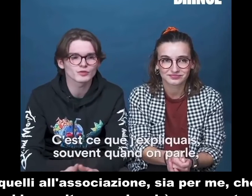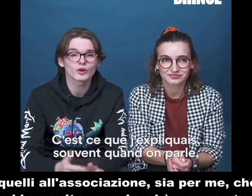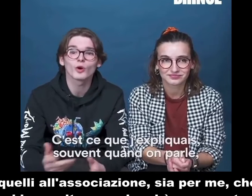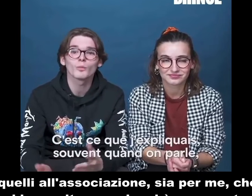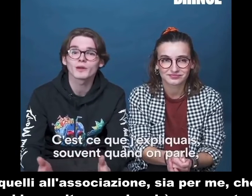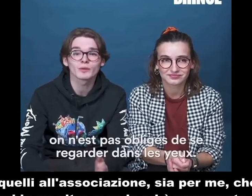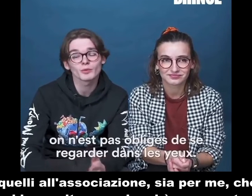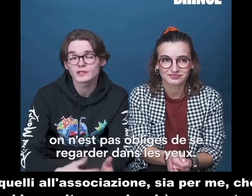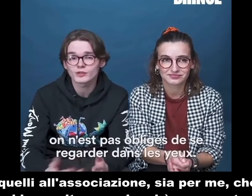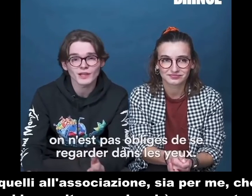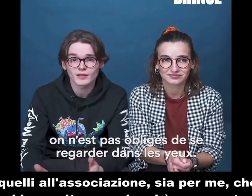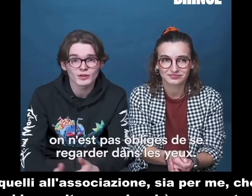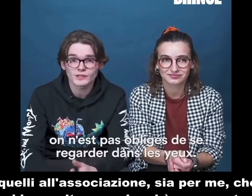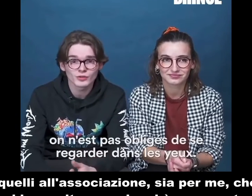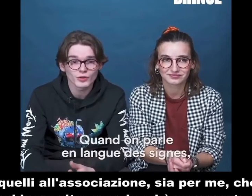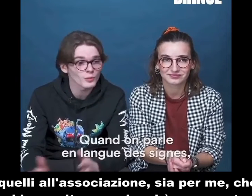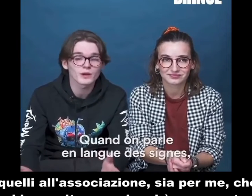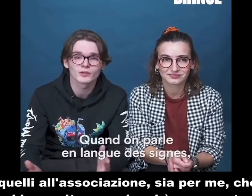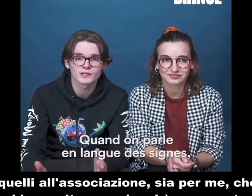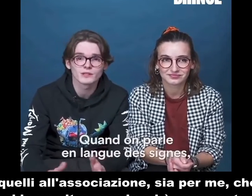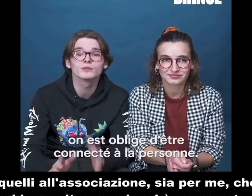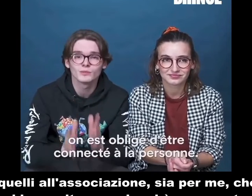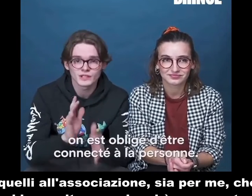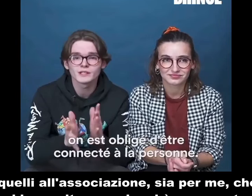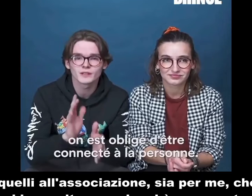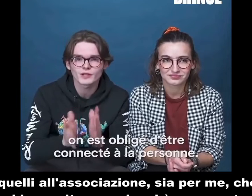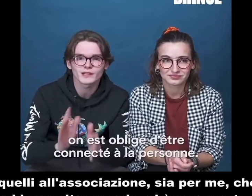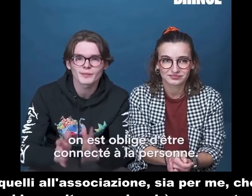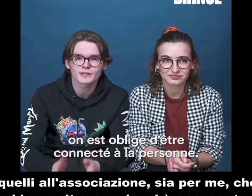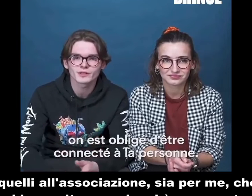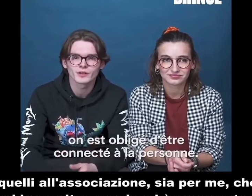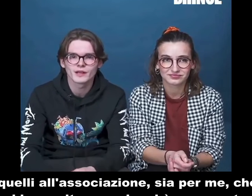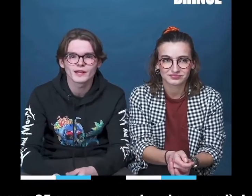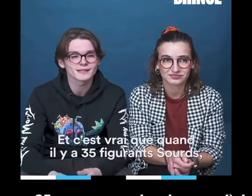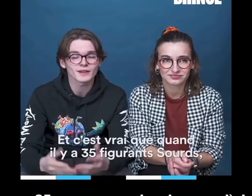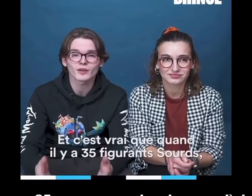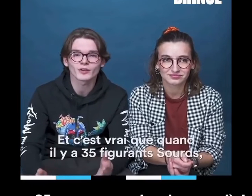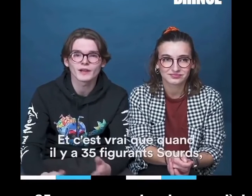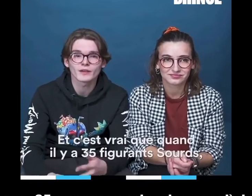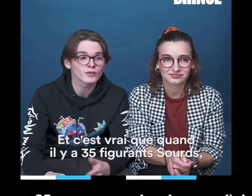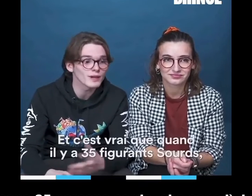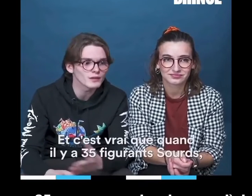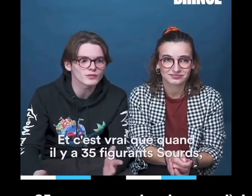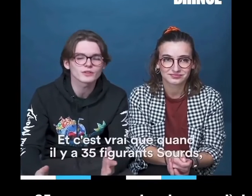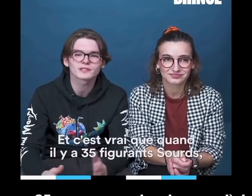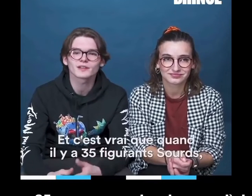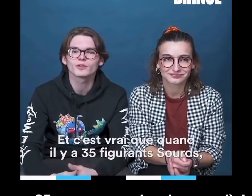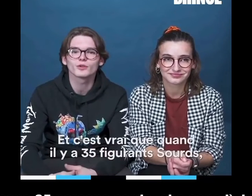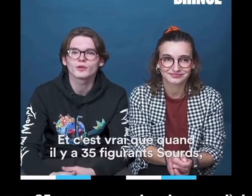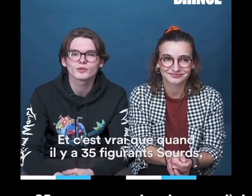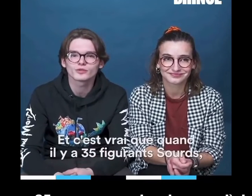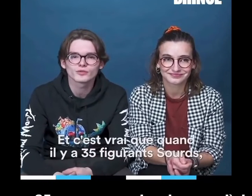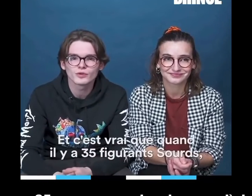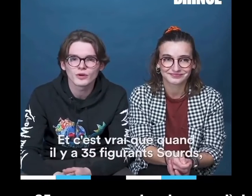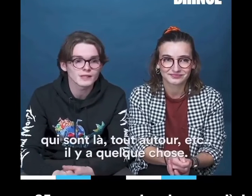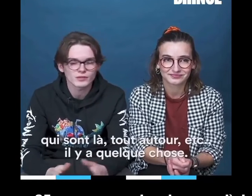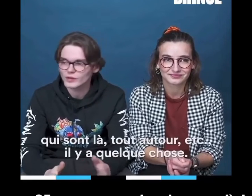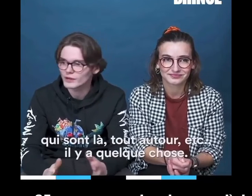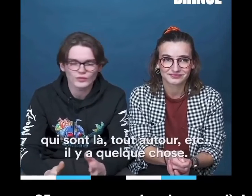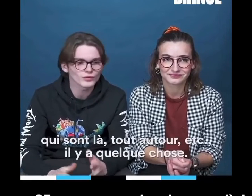Quand on parle, on n'est pas obligé de se regarder dans les yeux. Quand on parle en langue des signes, on est obligé d'être connecté à la personne. Et c'est vrai que quand il y a 35 figurants sourds qui sont là tout autour,